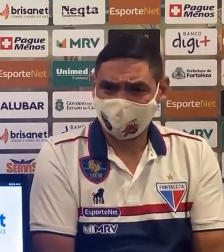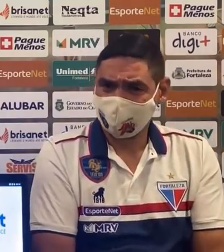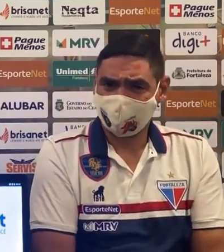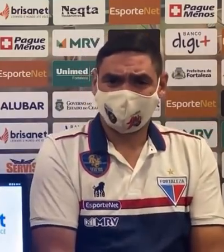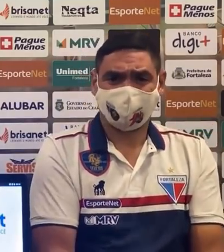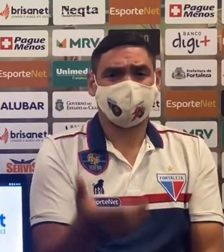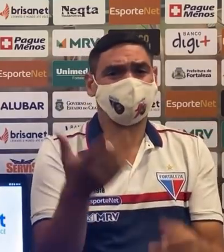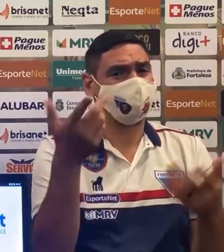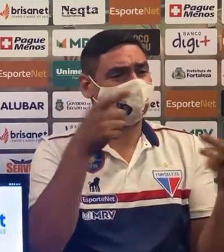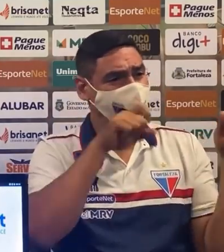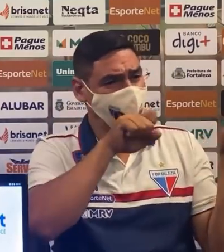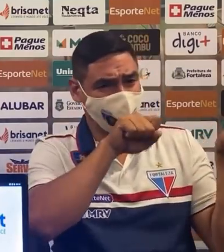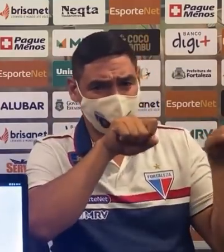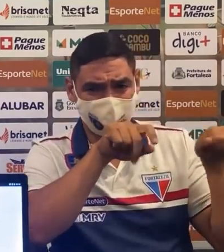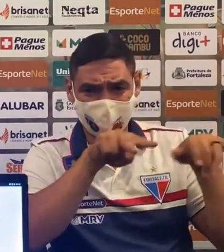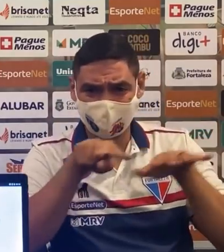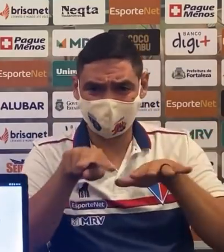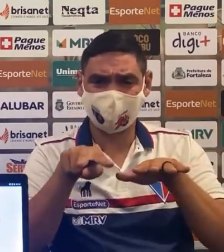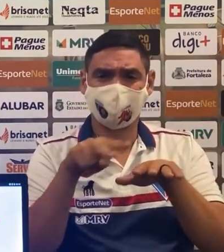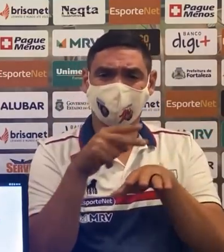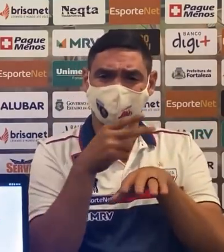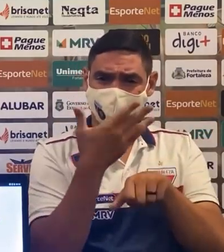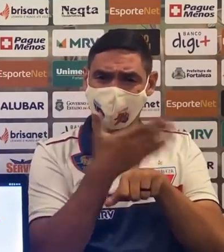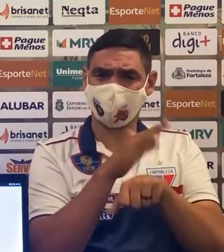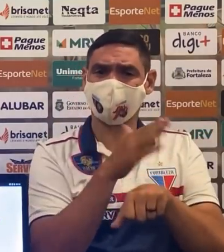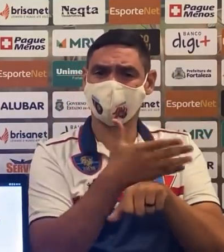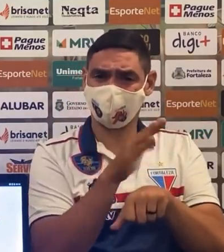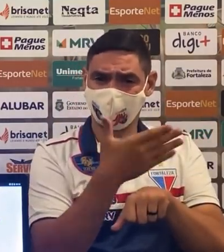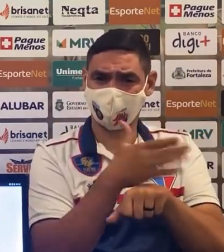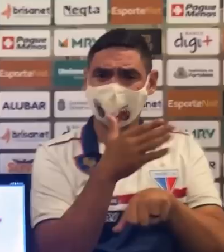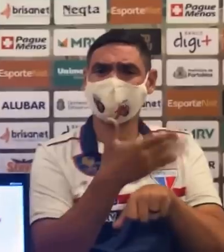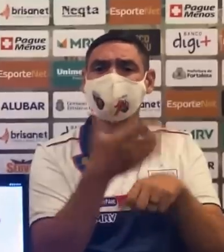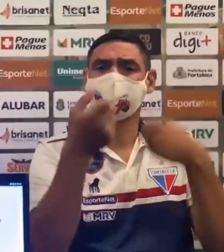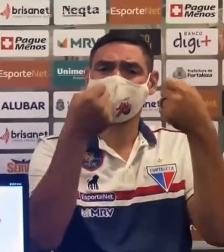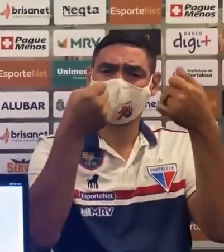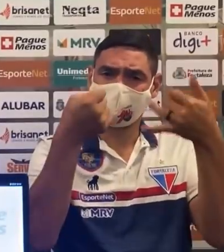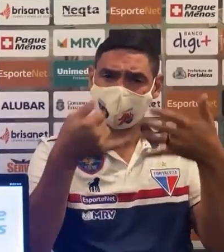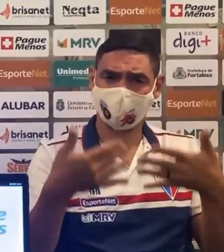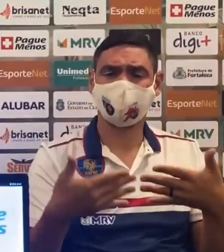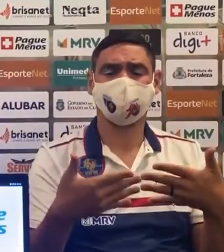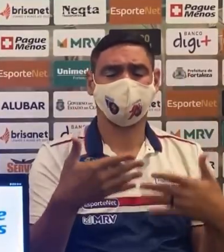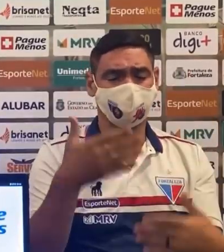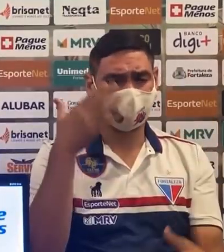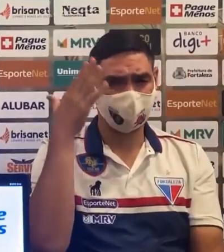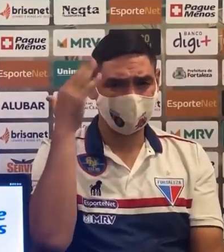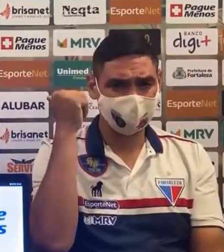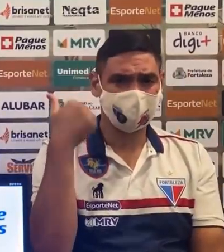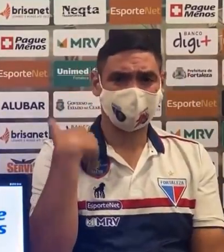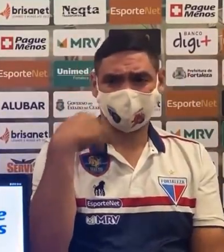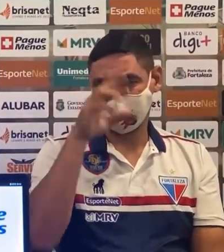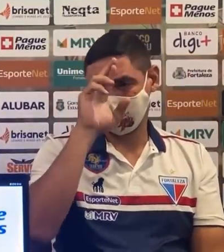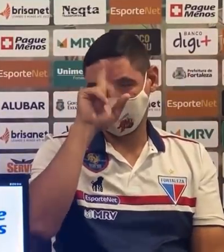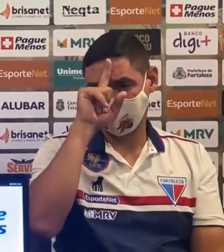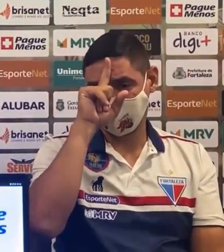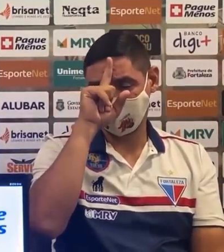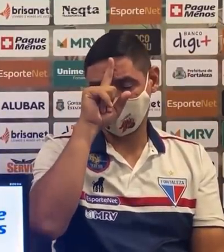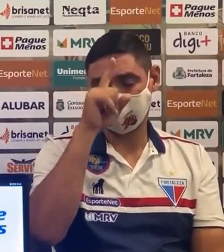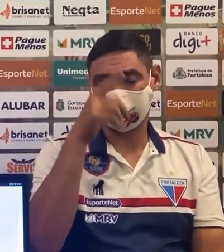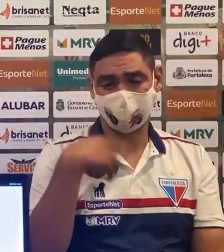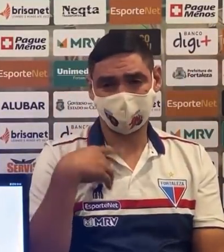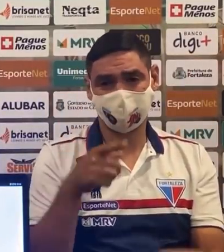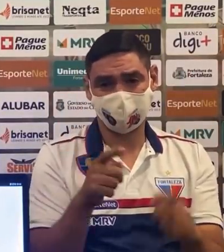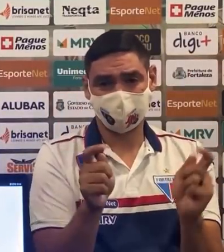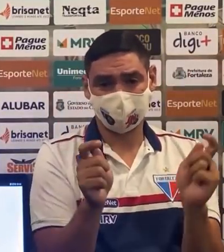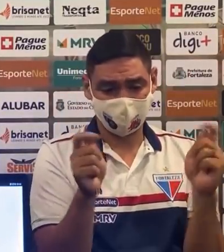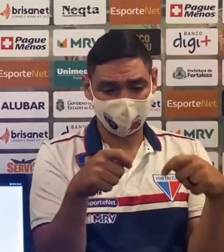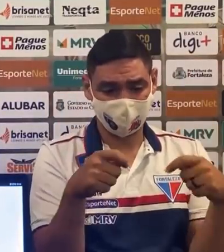semana, foi cantada na palestra, onde a gente sabia que qualquer erro que a gente cometesse na saída de bola ali